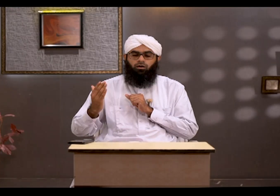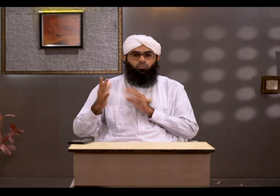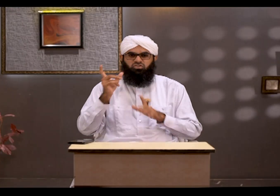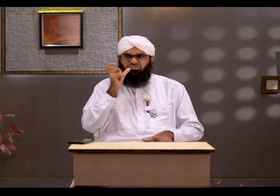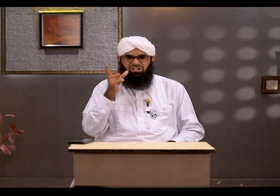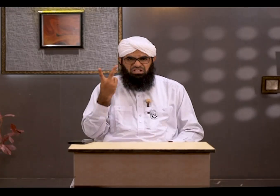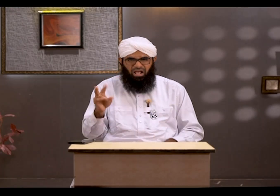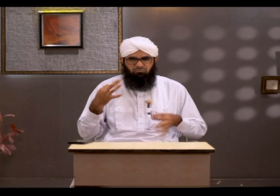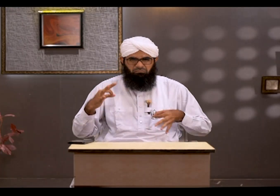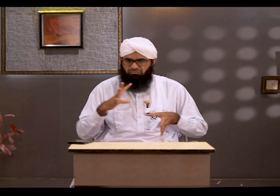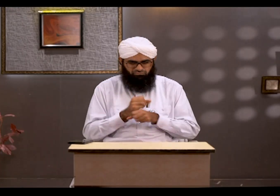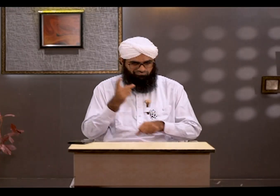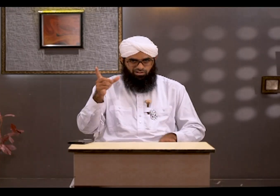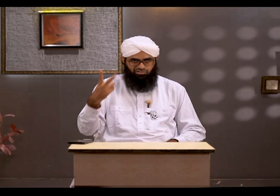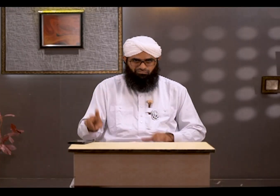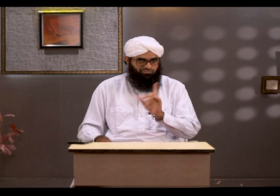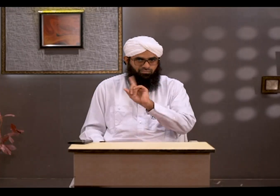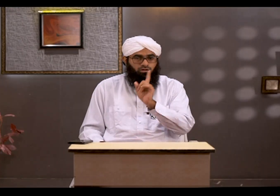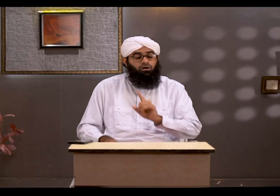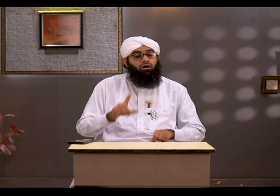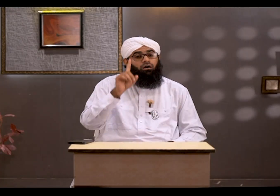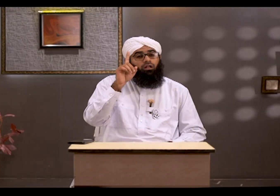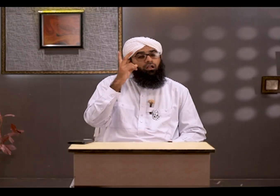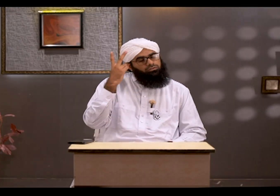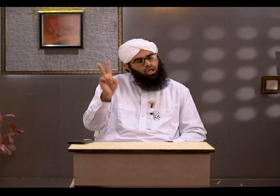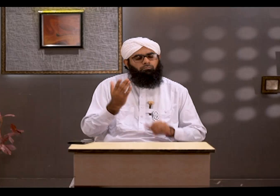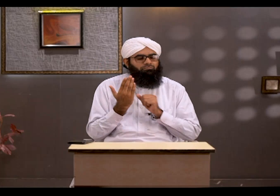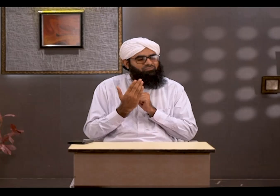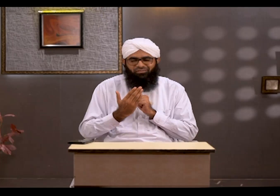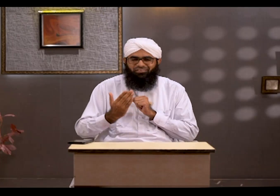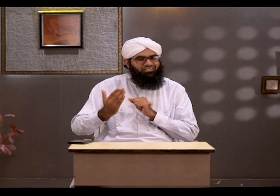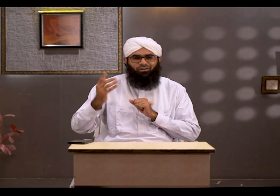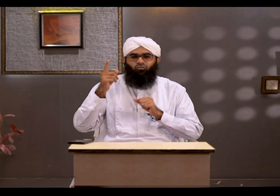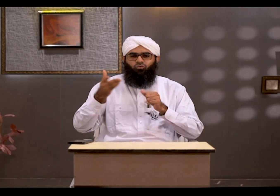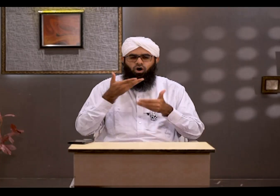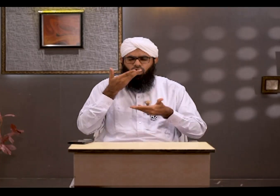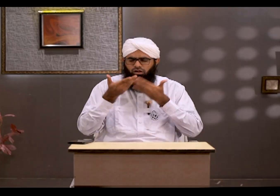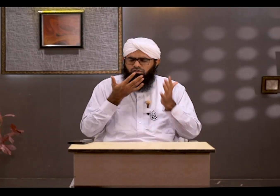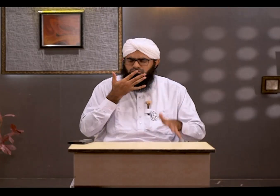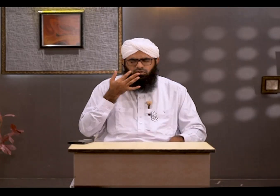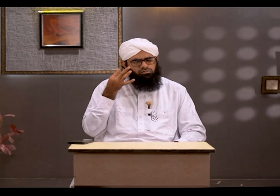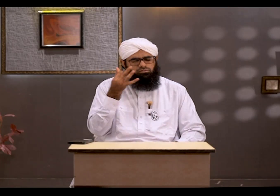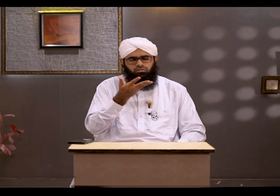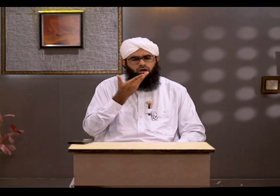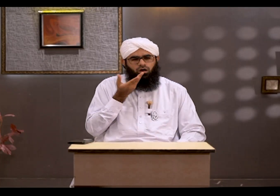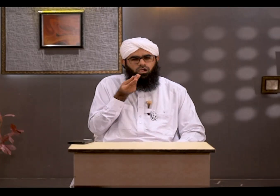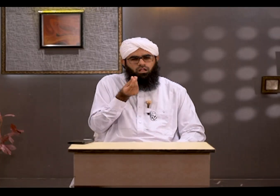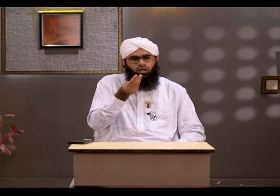آلات موسیقی نہیں بلکہ اللہ پاک کی حمد و پاکی ہوگا۔ وہ ایسی خوش آواز ہوں گی کہ مخلوق نے ویسی آواز کبھی نہ